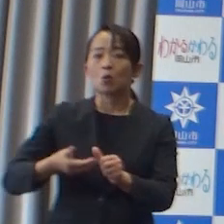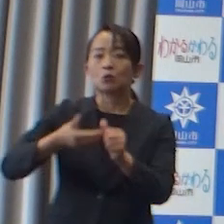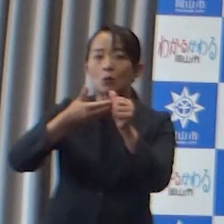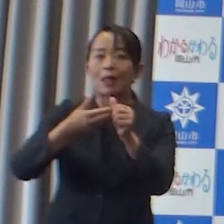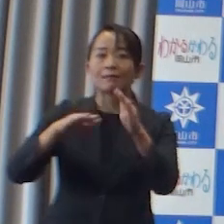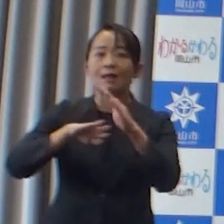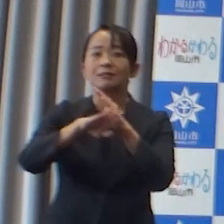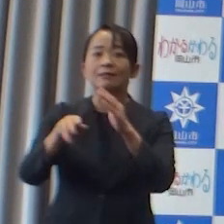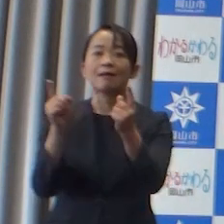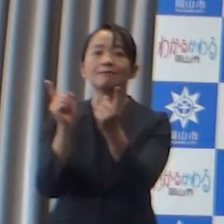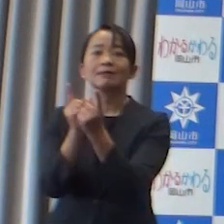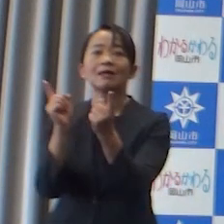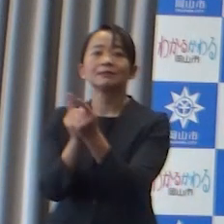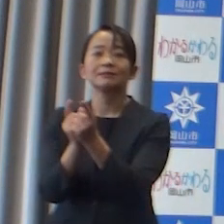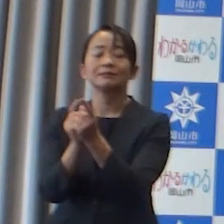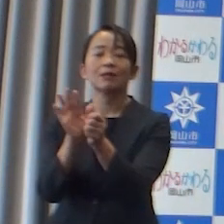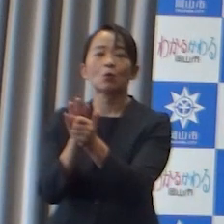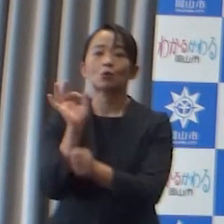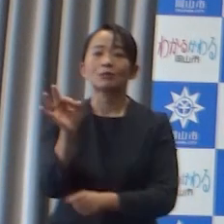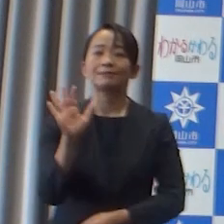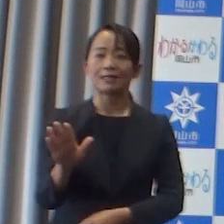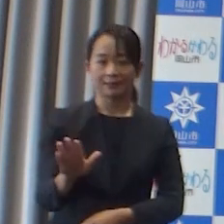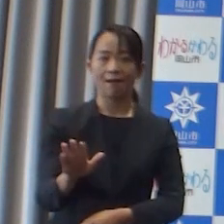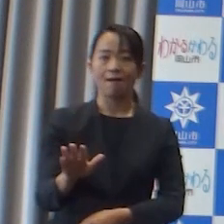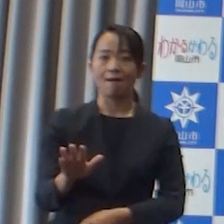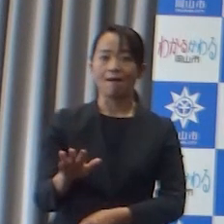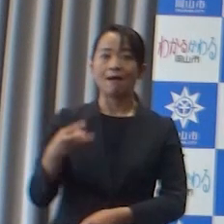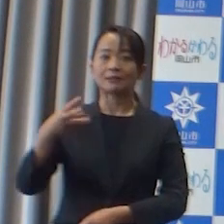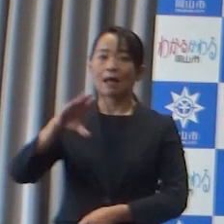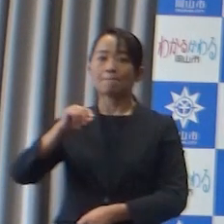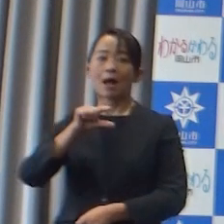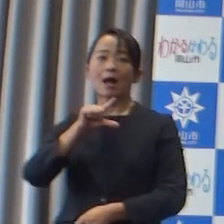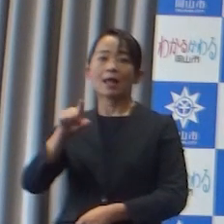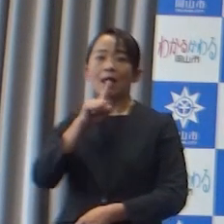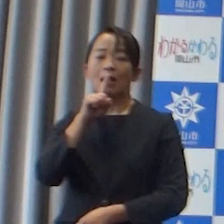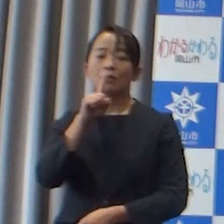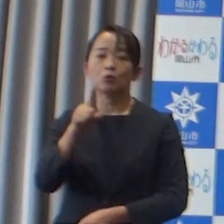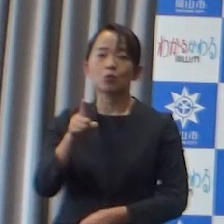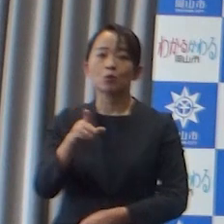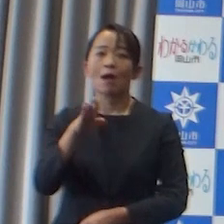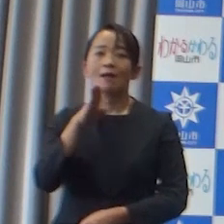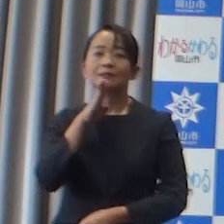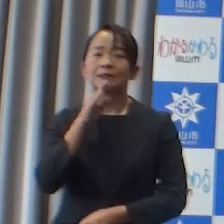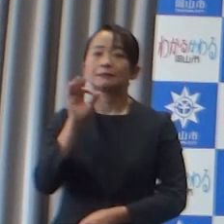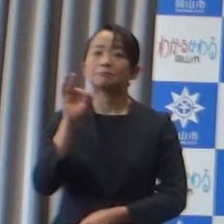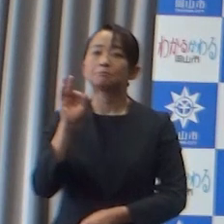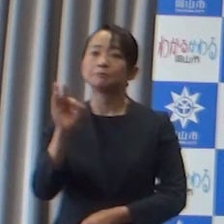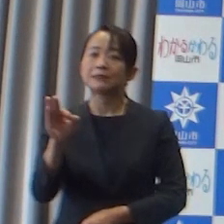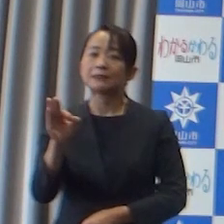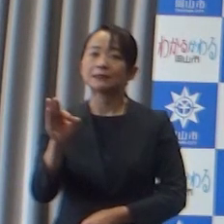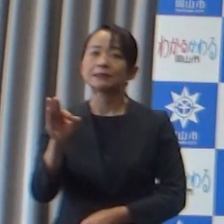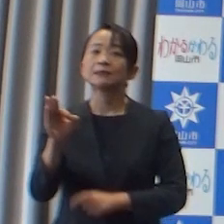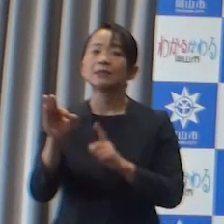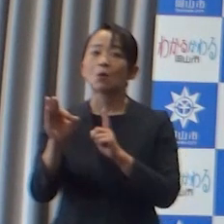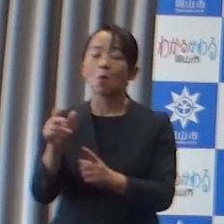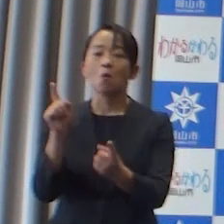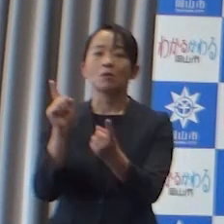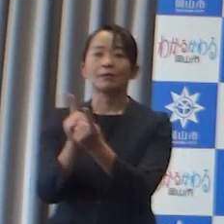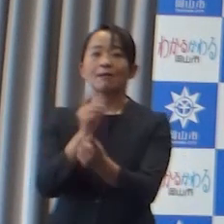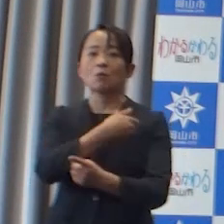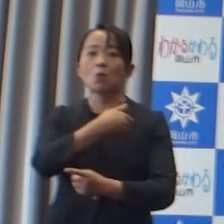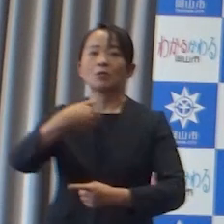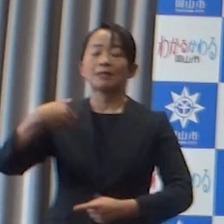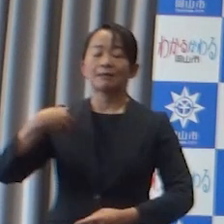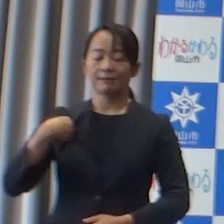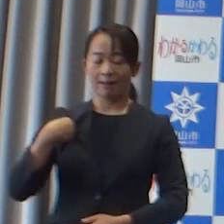けど、考え方としてはこの3万円というのは実費分がね、対応できているということな